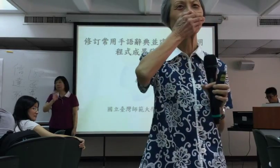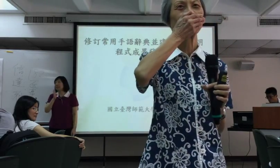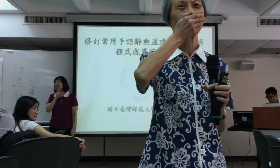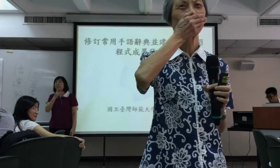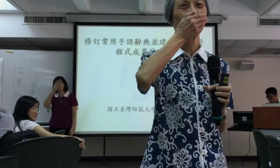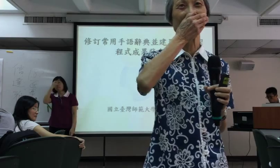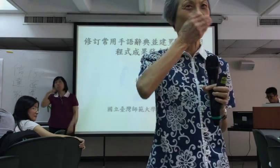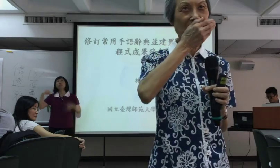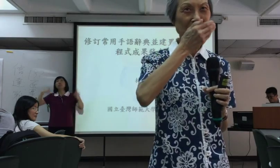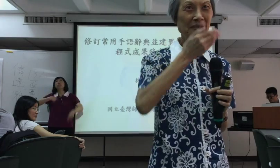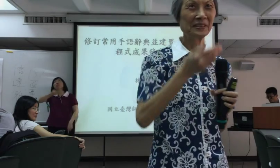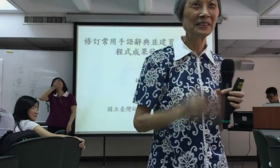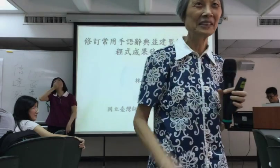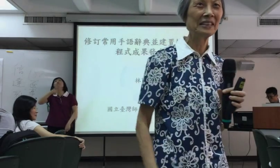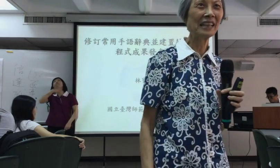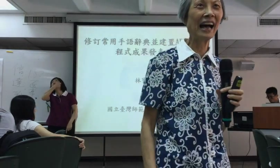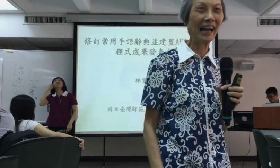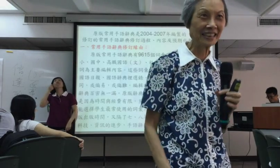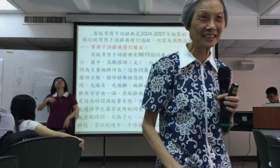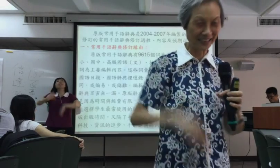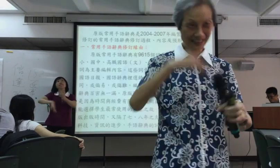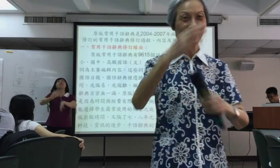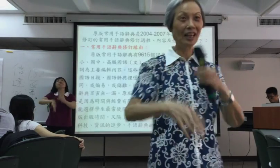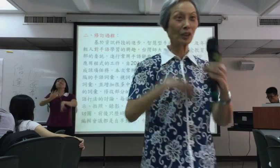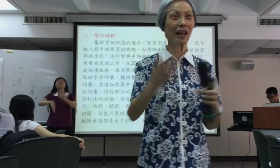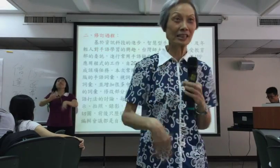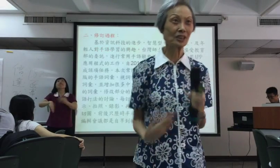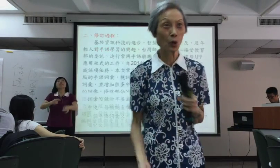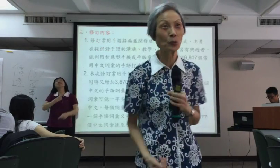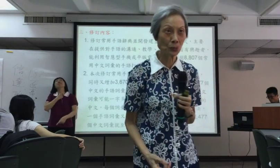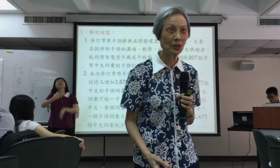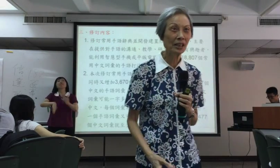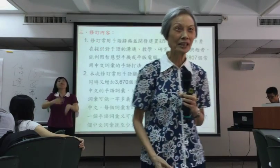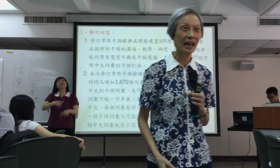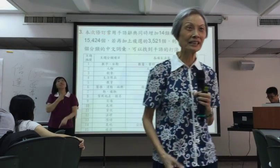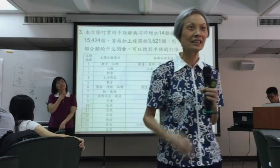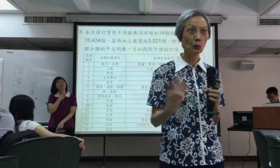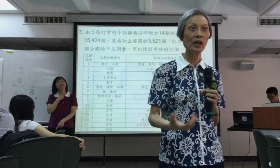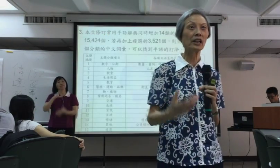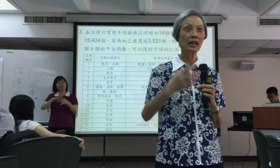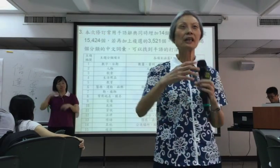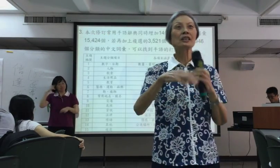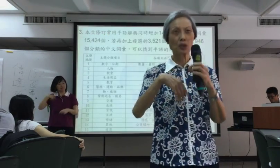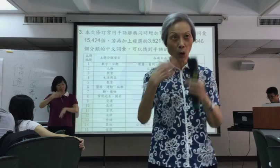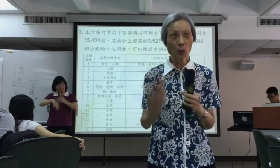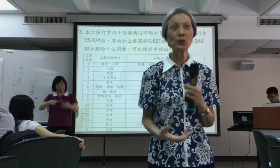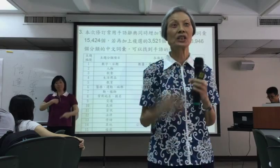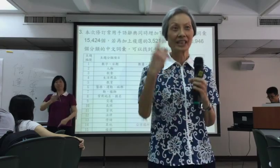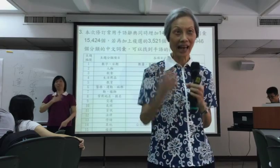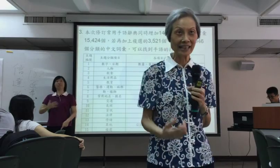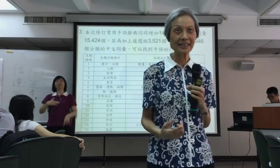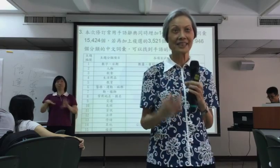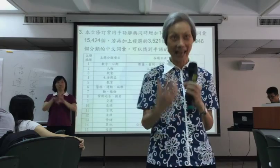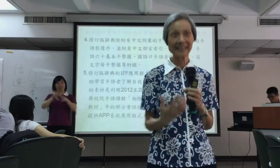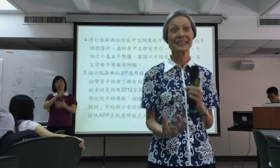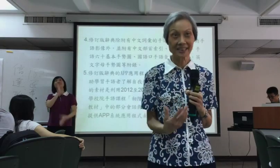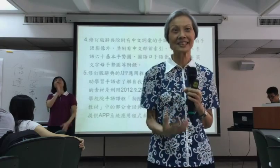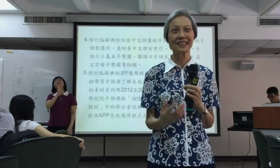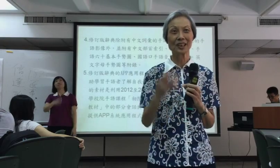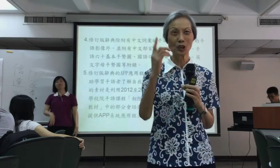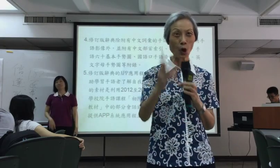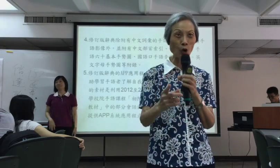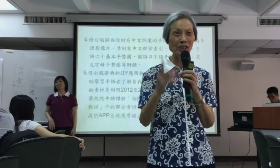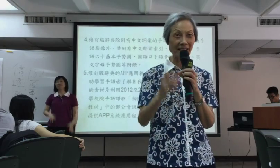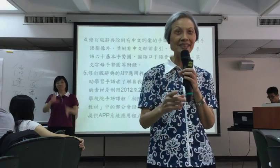还是不讲，他还是要打手语，他认为手语才